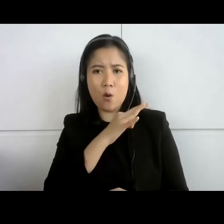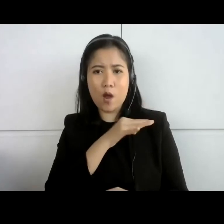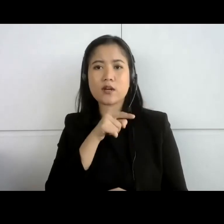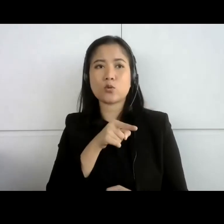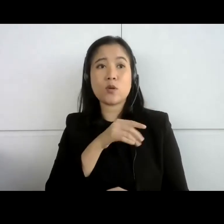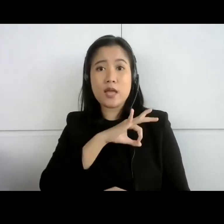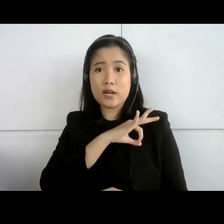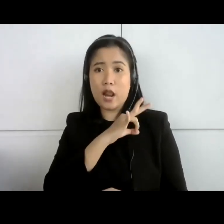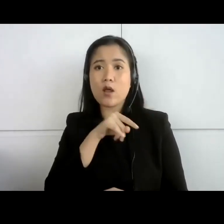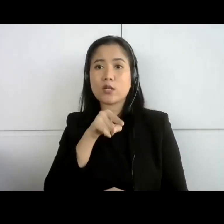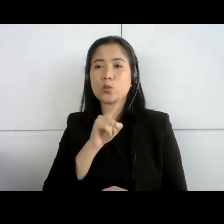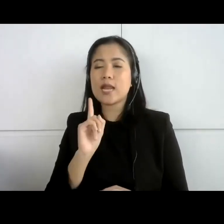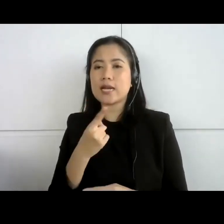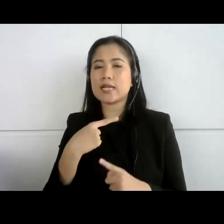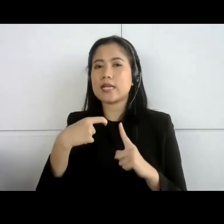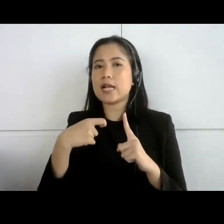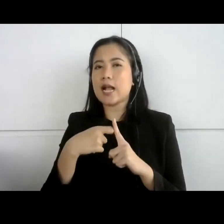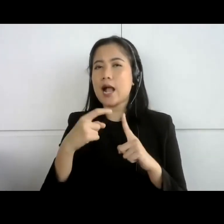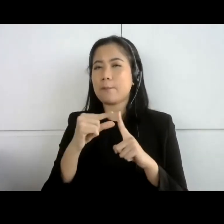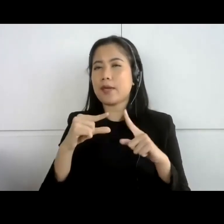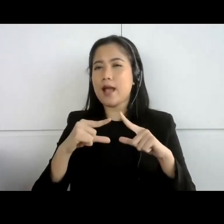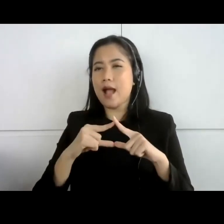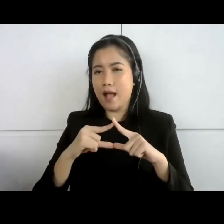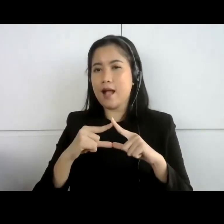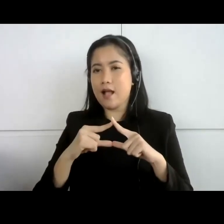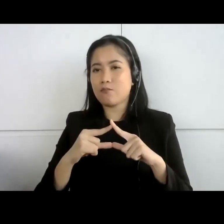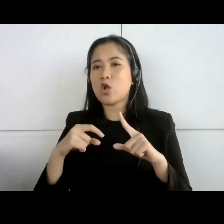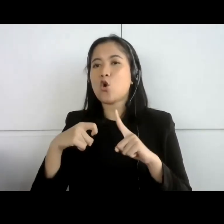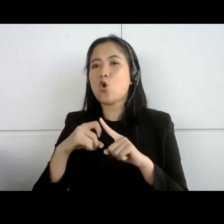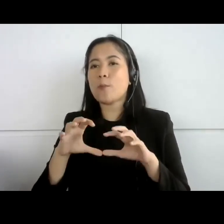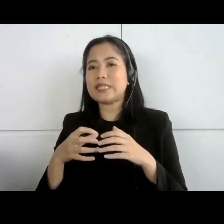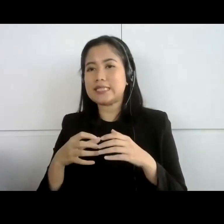berasal dari KPA, Komisi Perlindungan Anak,